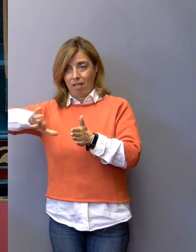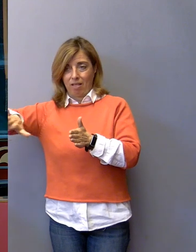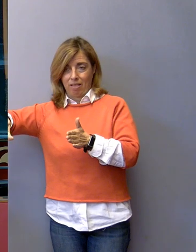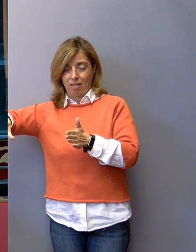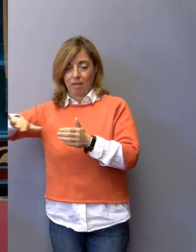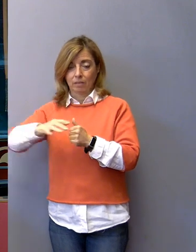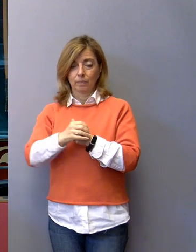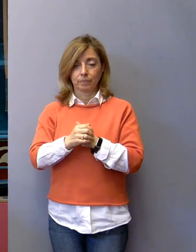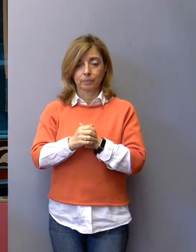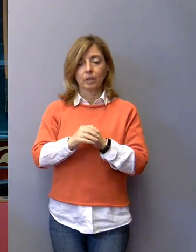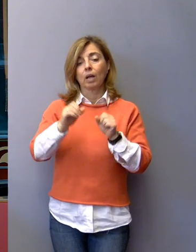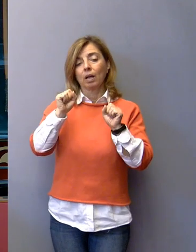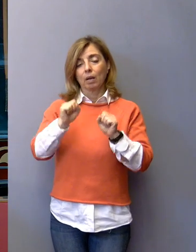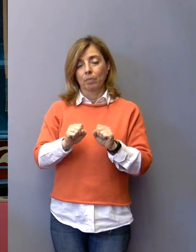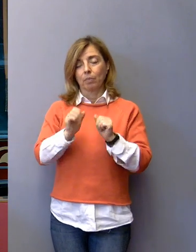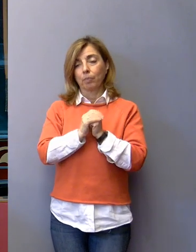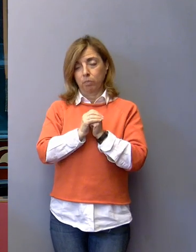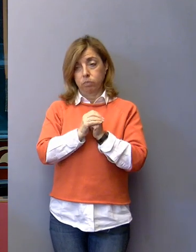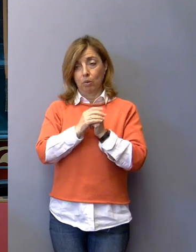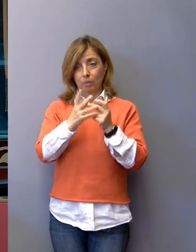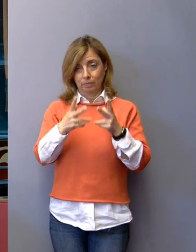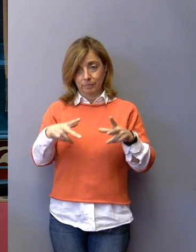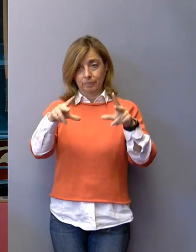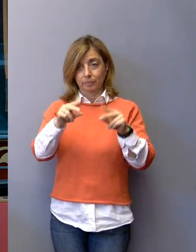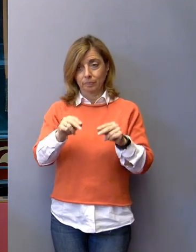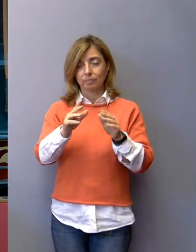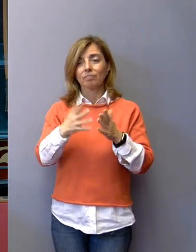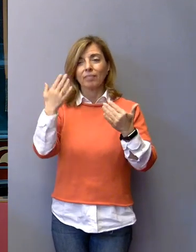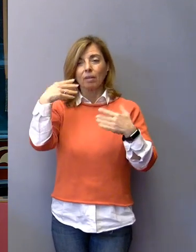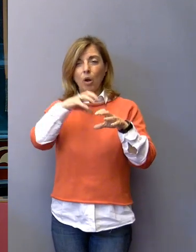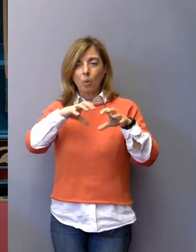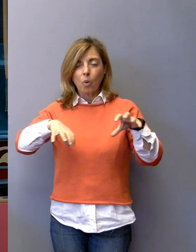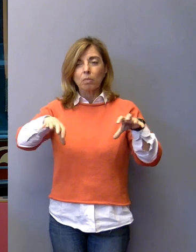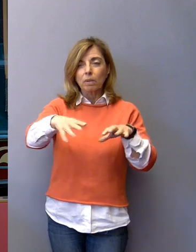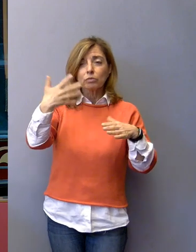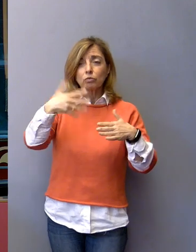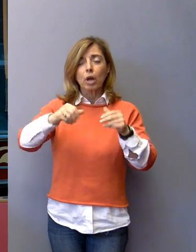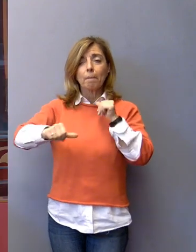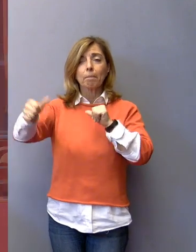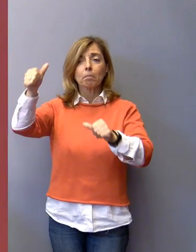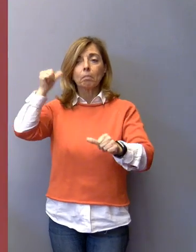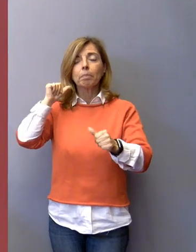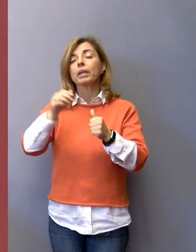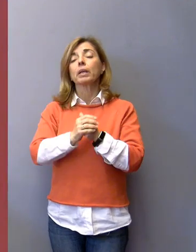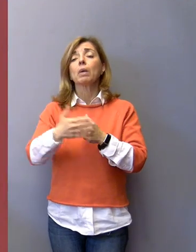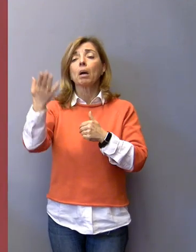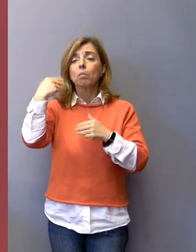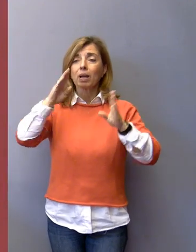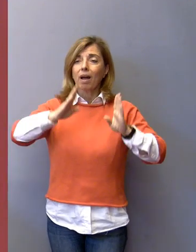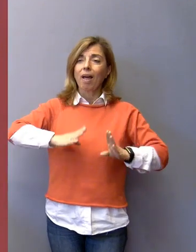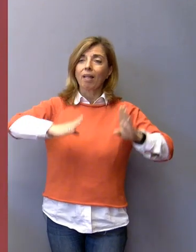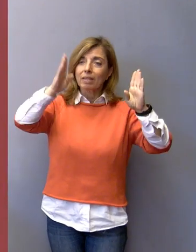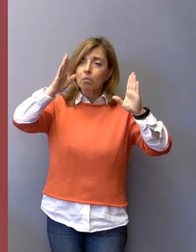Allora se posso riprendere Grazie Dunque dicevo la perequazione urbanistica esisteva anche prima anche prima era possibile demolire